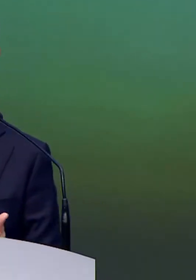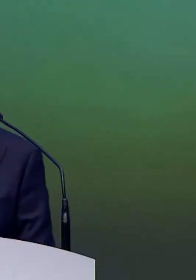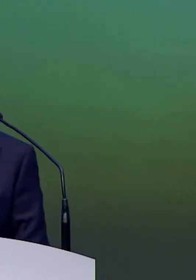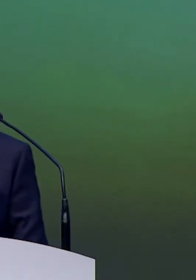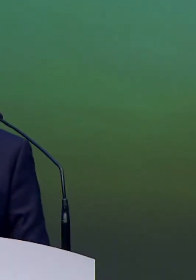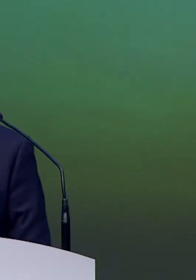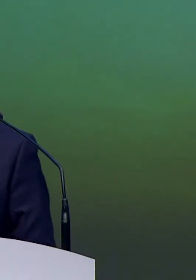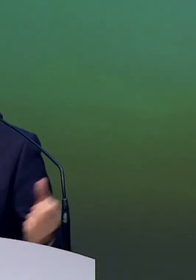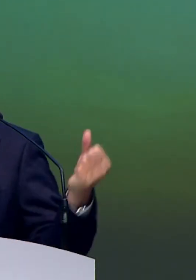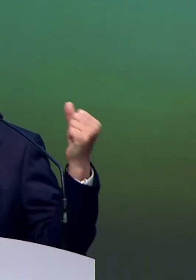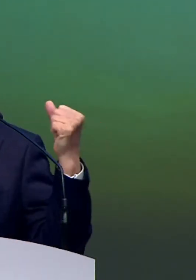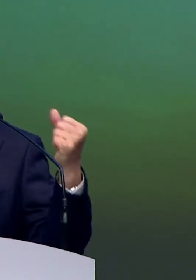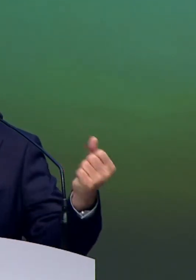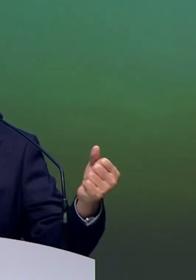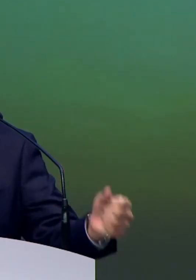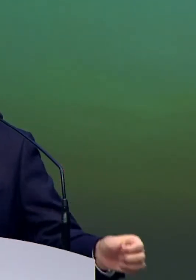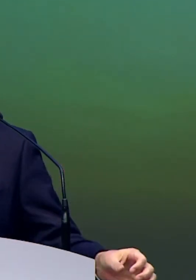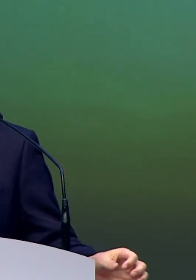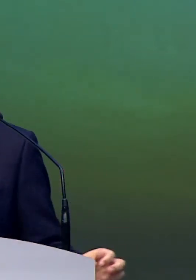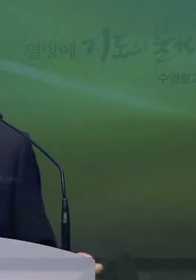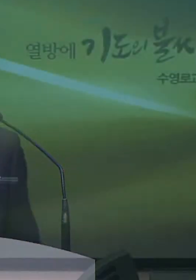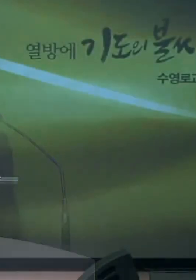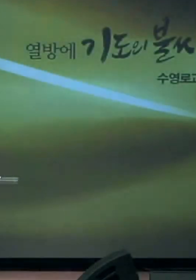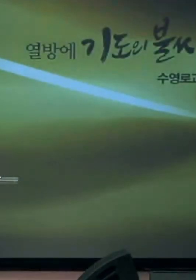자, 우리 인사하겠습니다. 오늘 또 승리합시다.